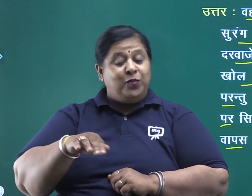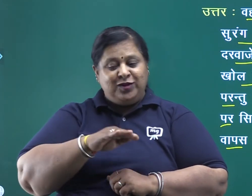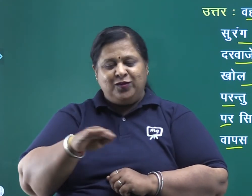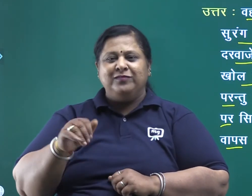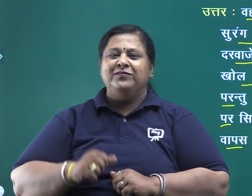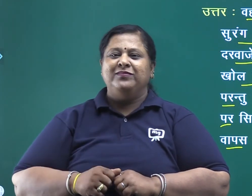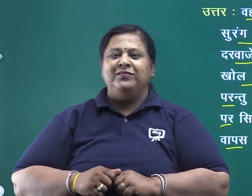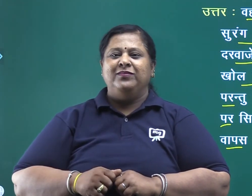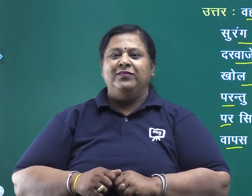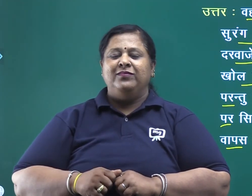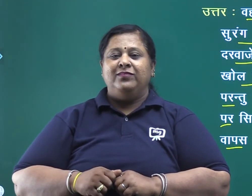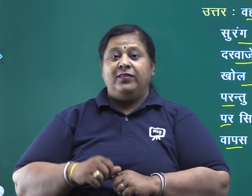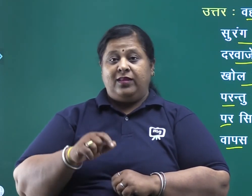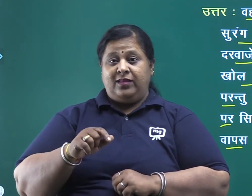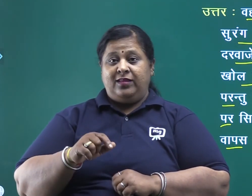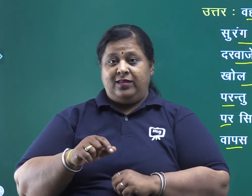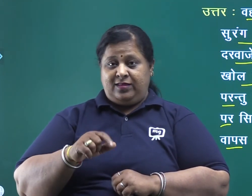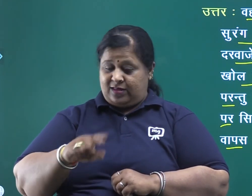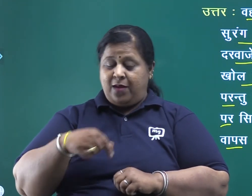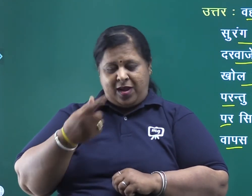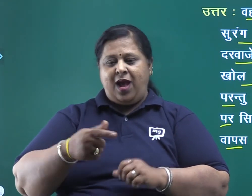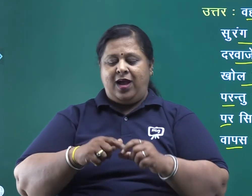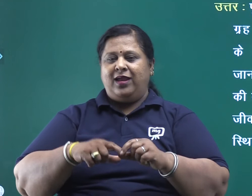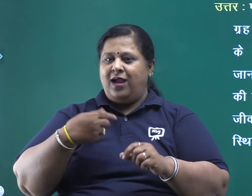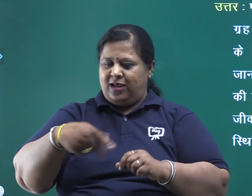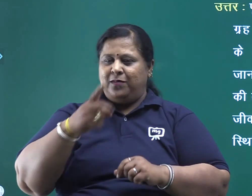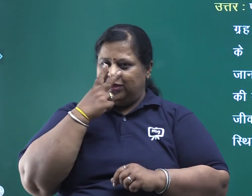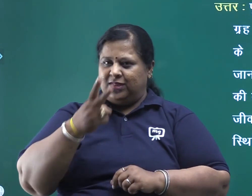बच्चों, हम आगे का प्रश्न देखते हैं।